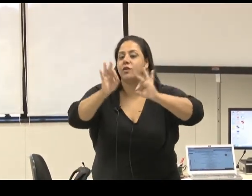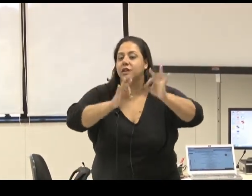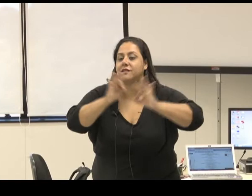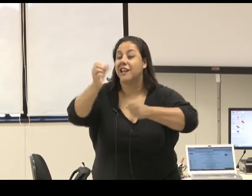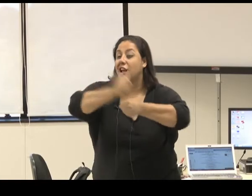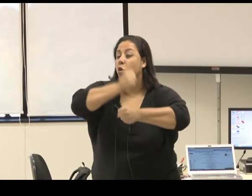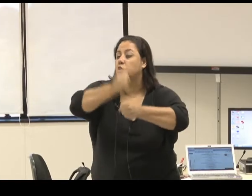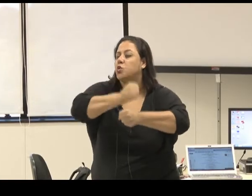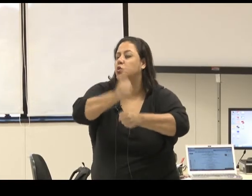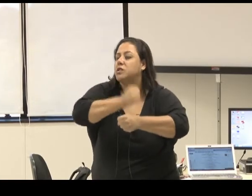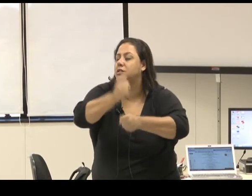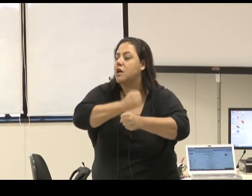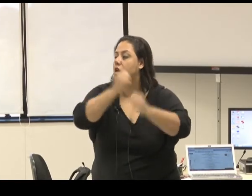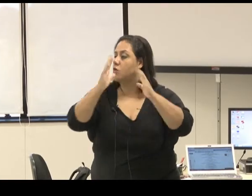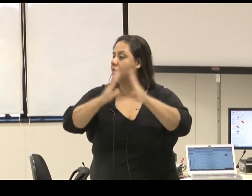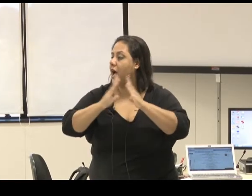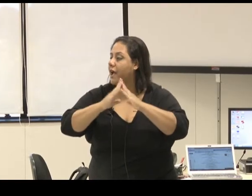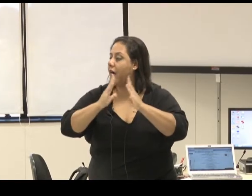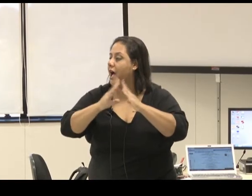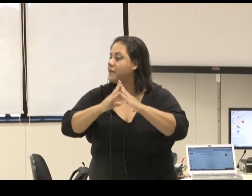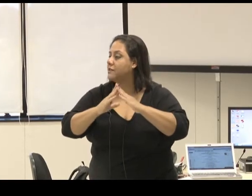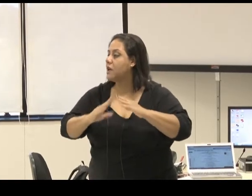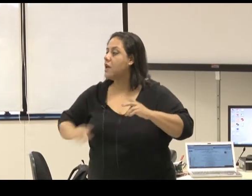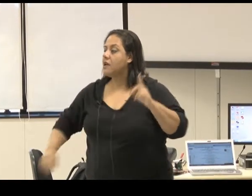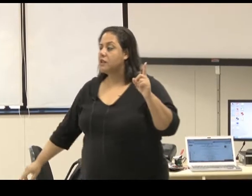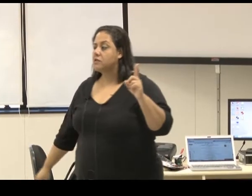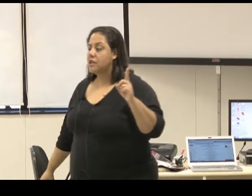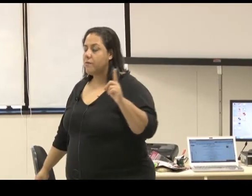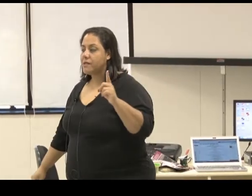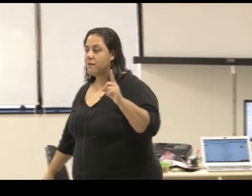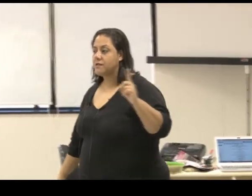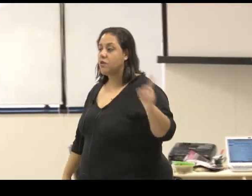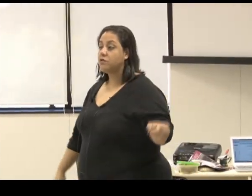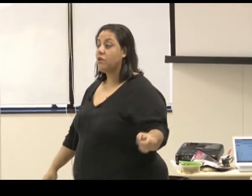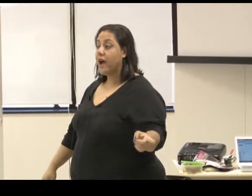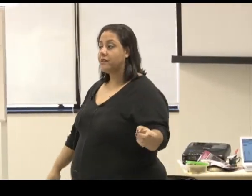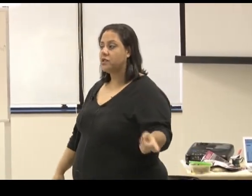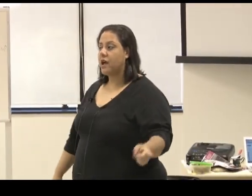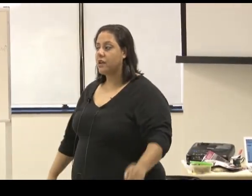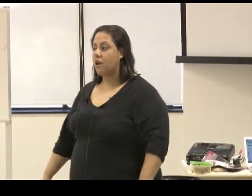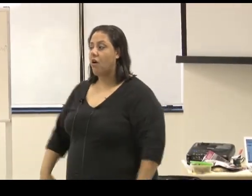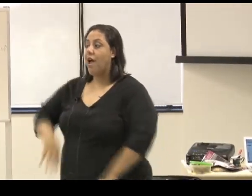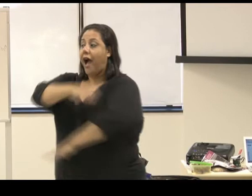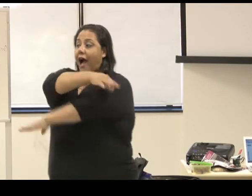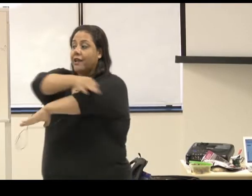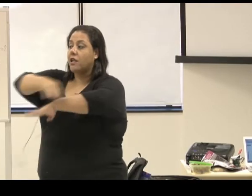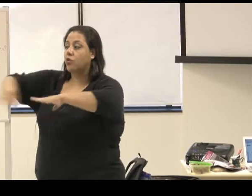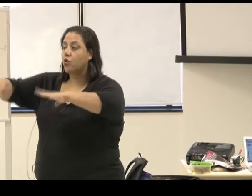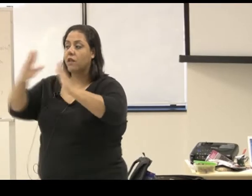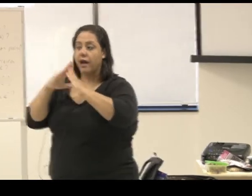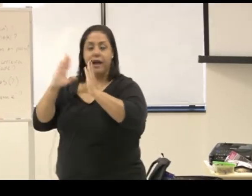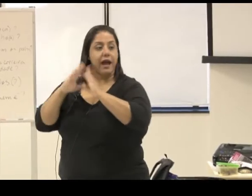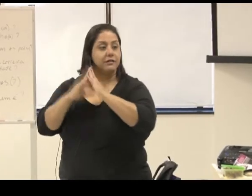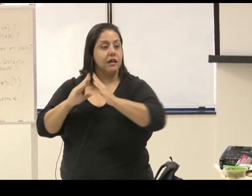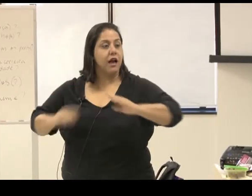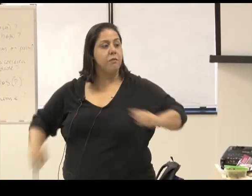organizadas, a construção da casa. Então, você tem que perceber, se eu jogasse já aqui, ó, a arquitetura da casa, aí a pessoa vai